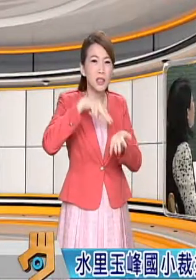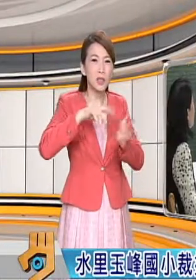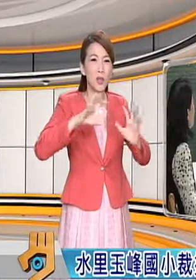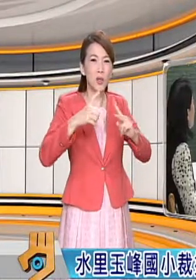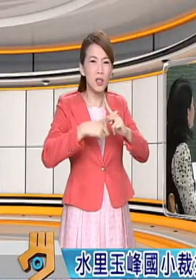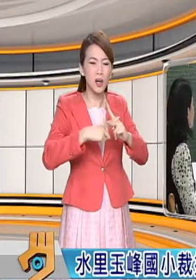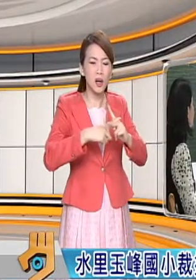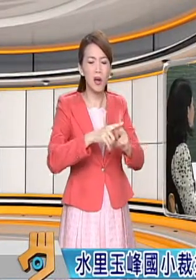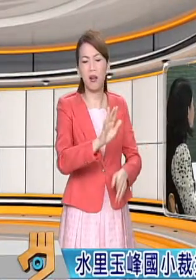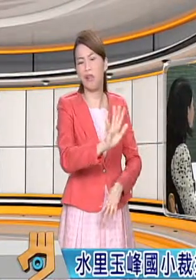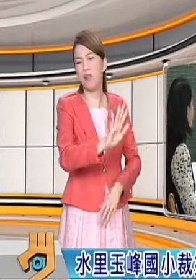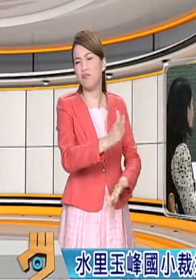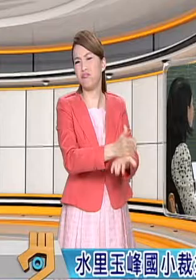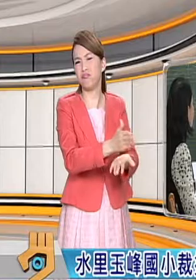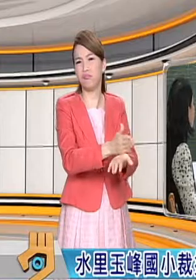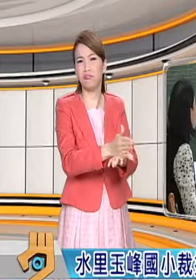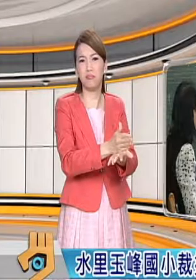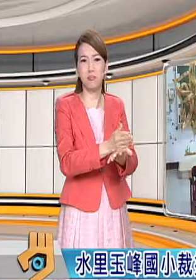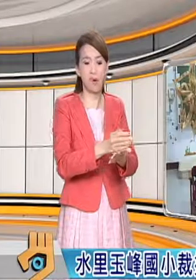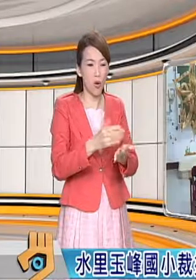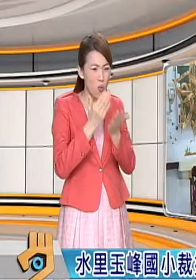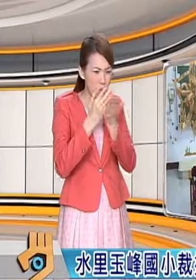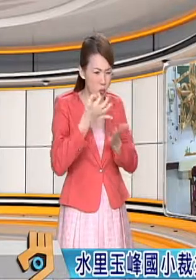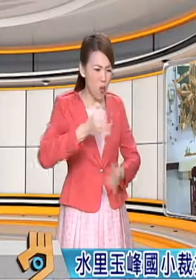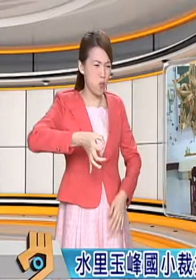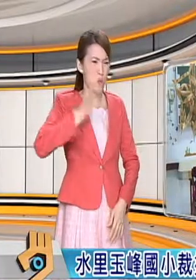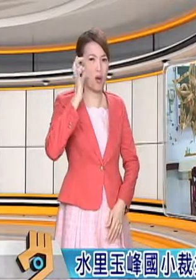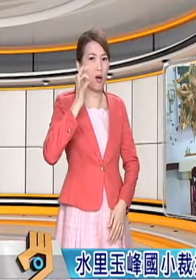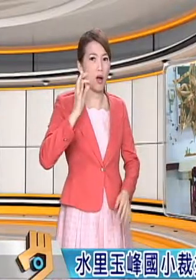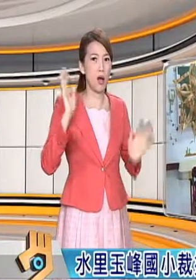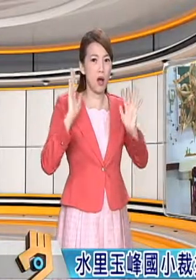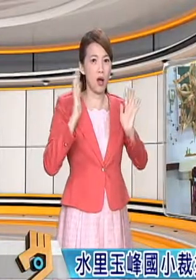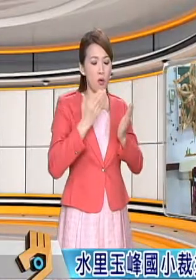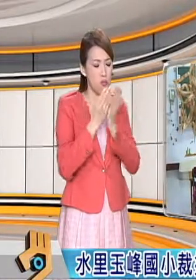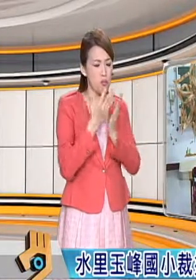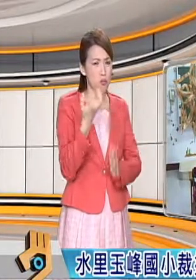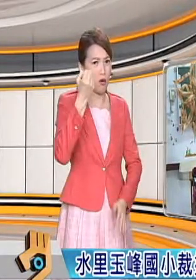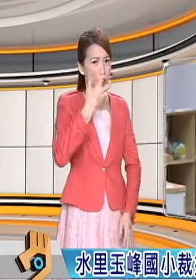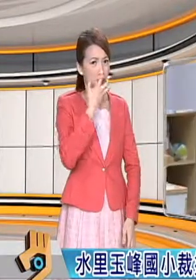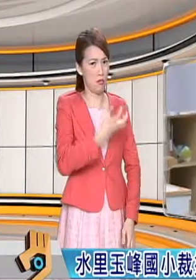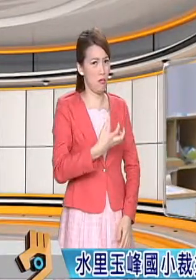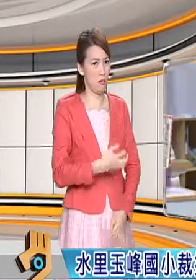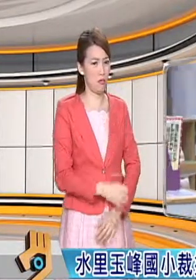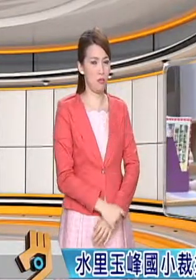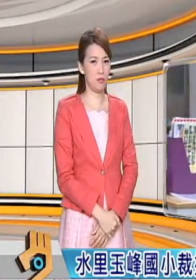废校换私校，剥夺在地就学的受教权。